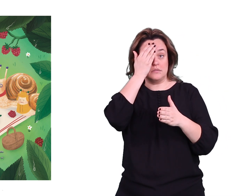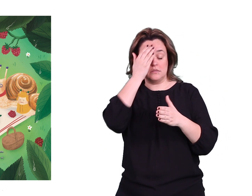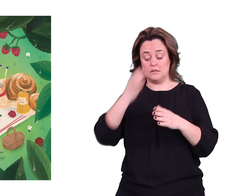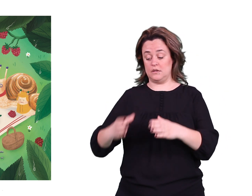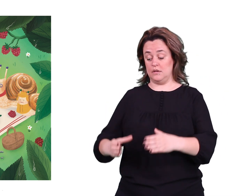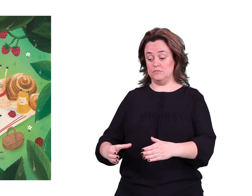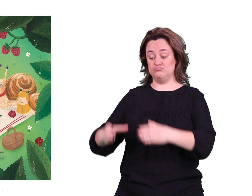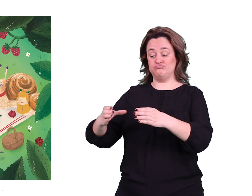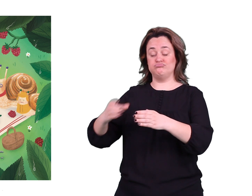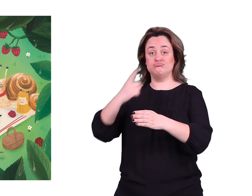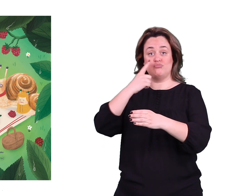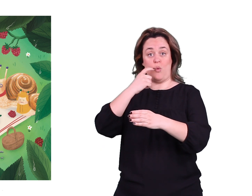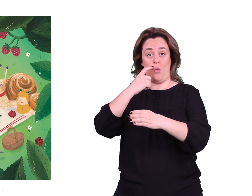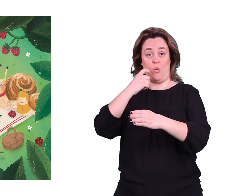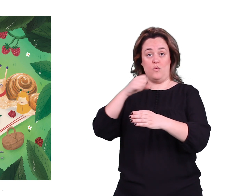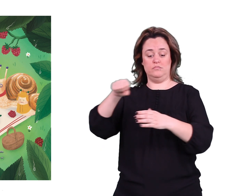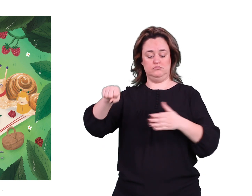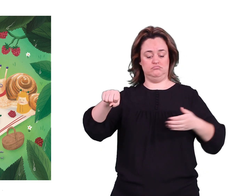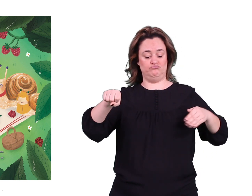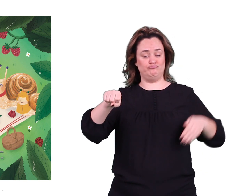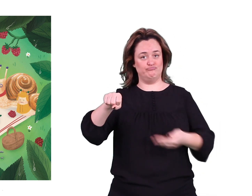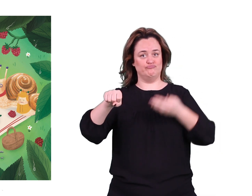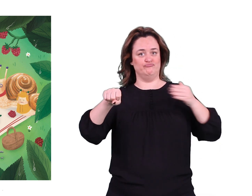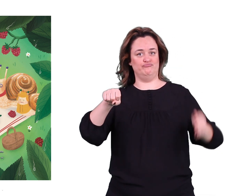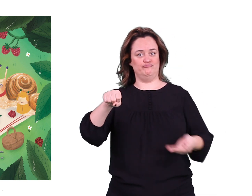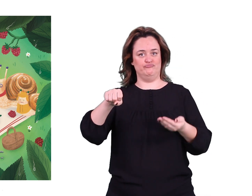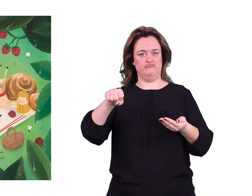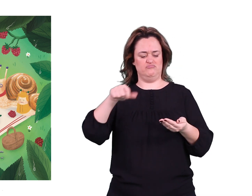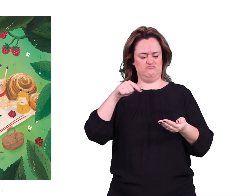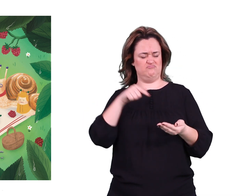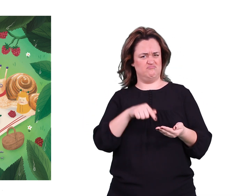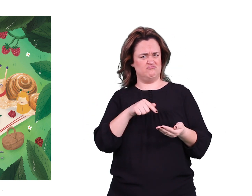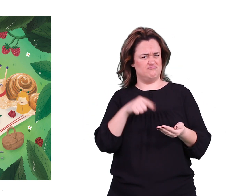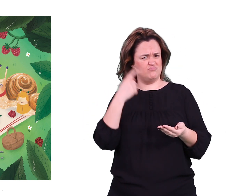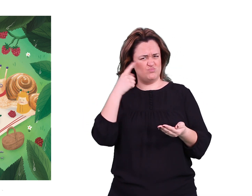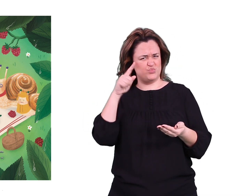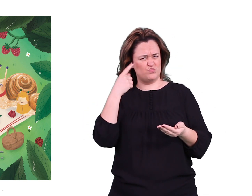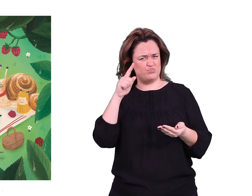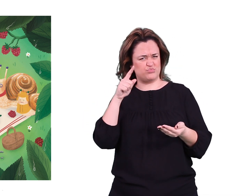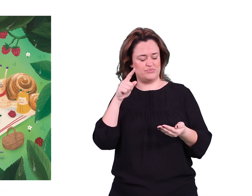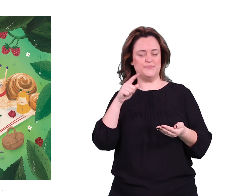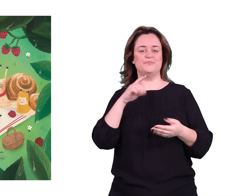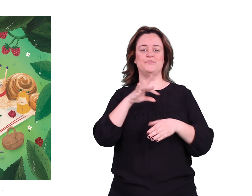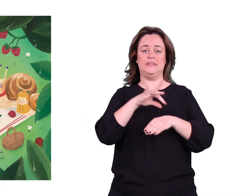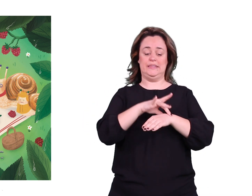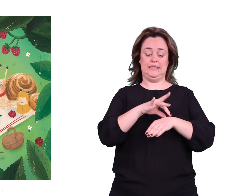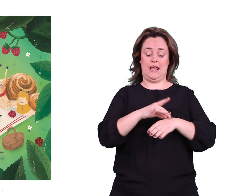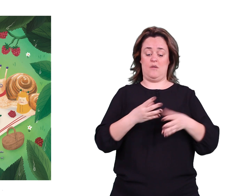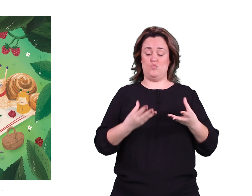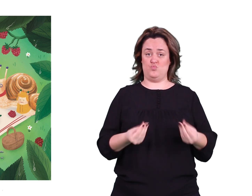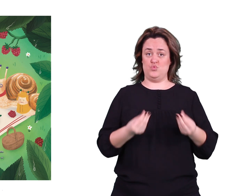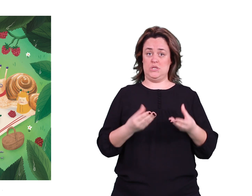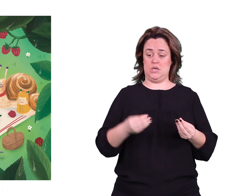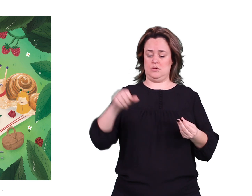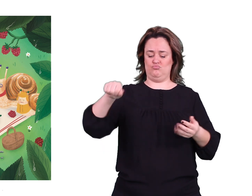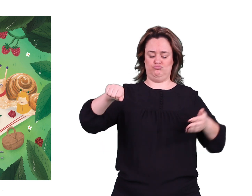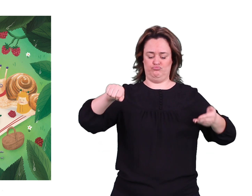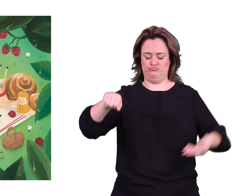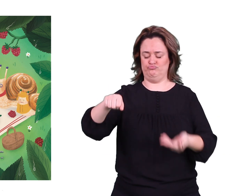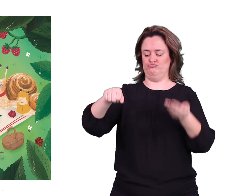pour jouer au flibustier, ainsi que le seau et la pelle pour faire